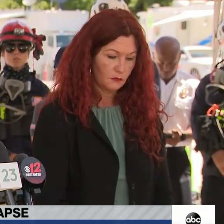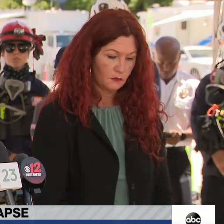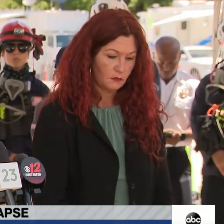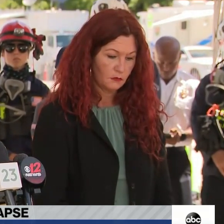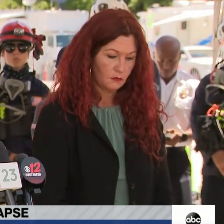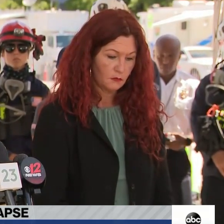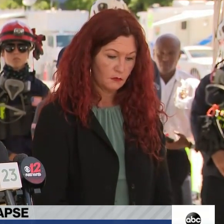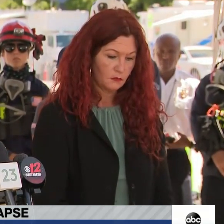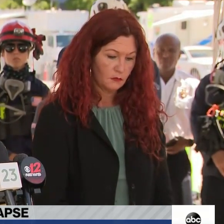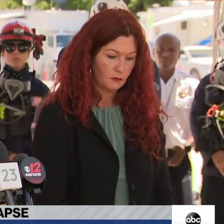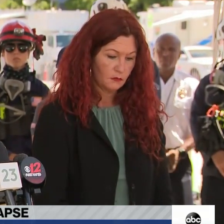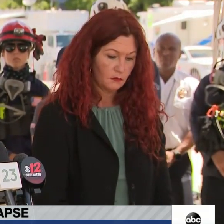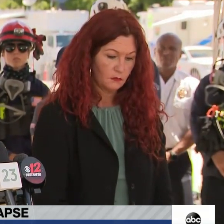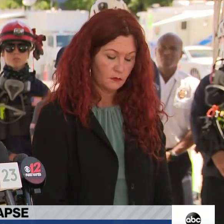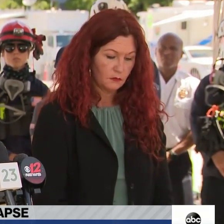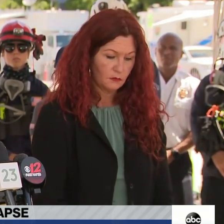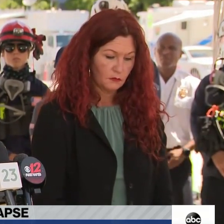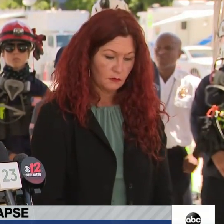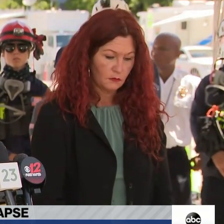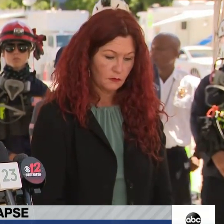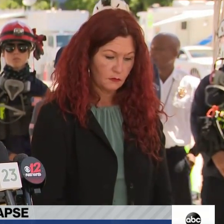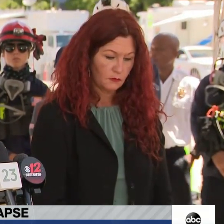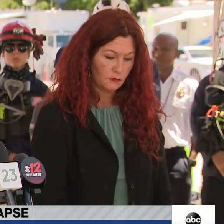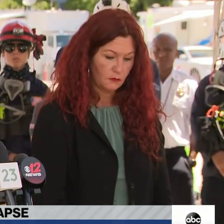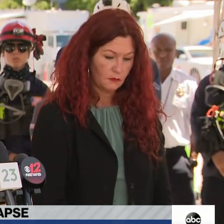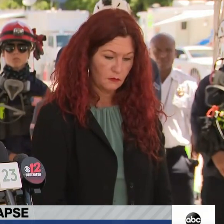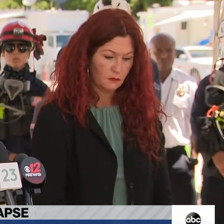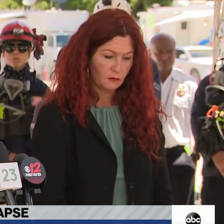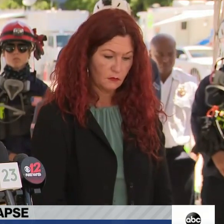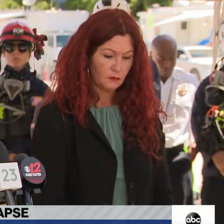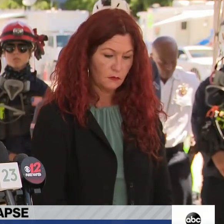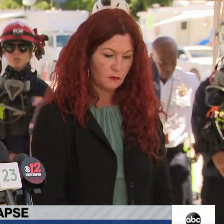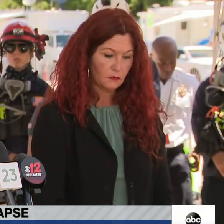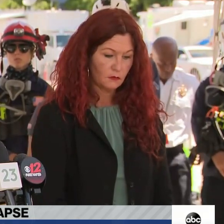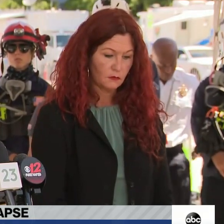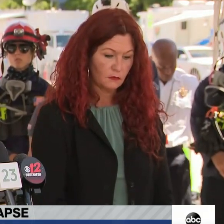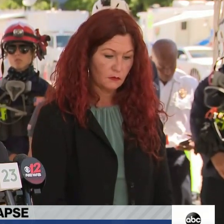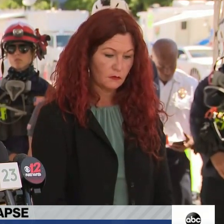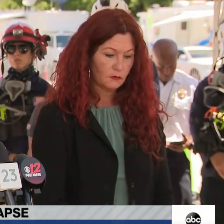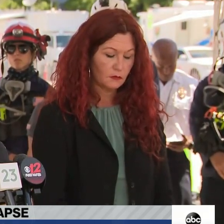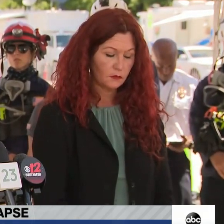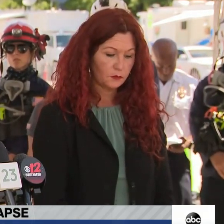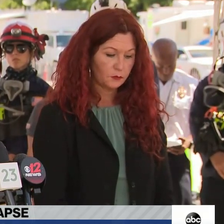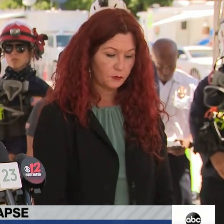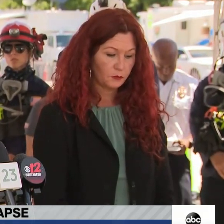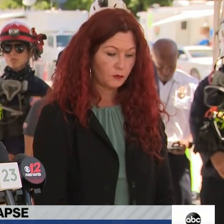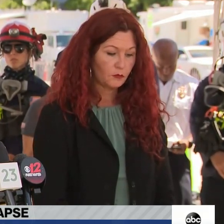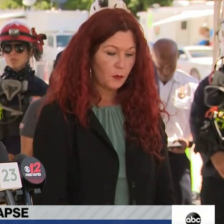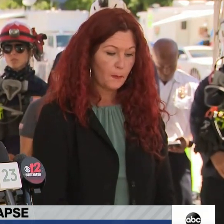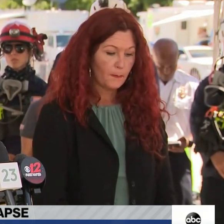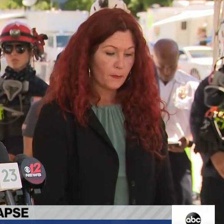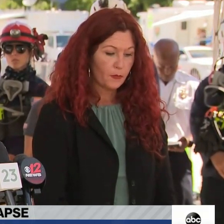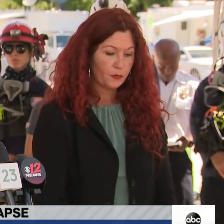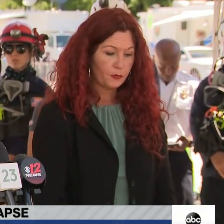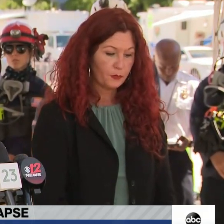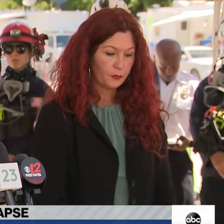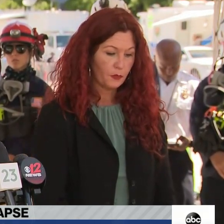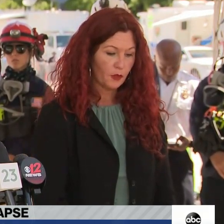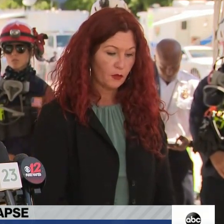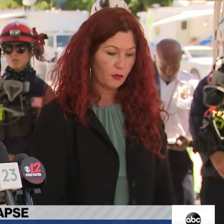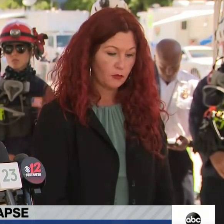la amenaza de tormenta, la demolición del edificio restante de Surfside es una necesidad